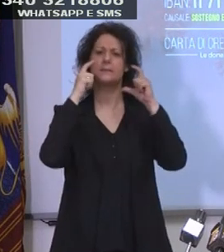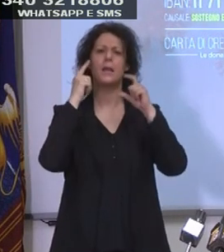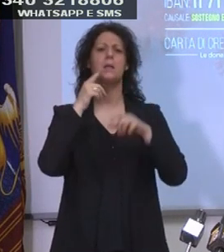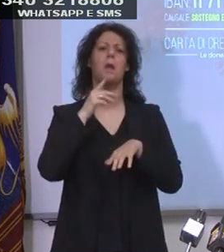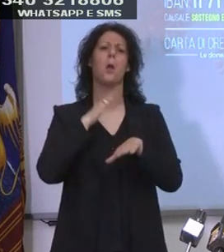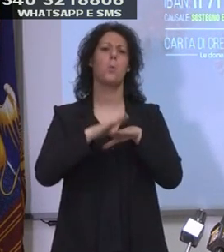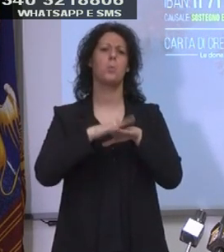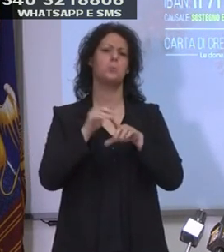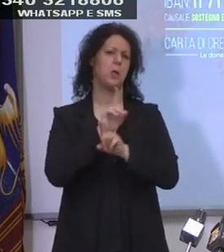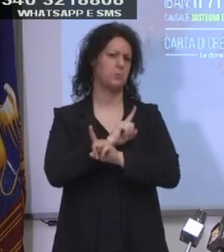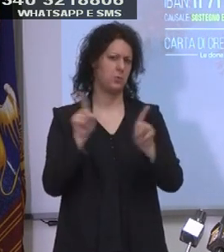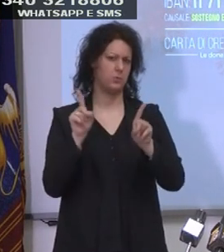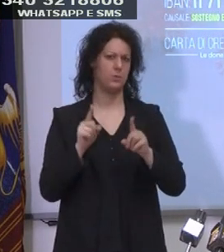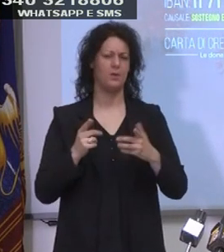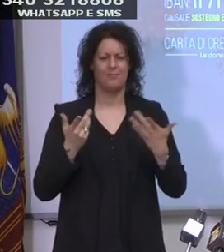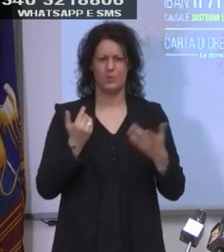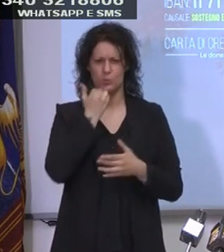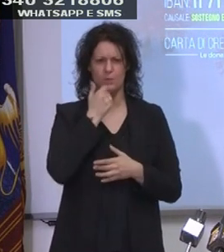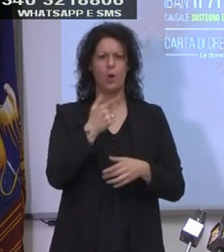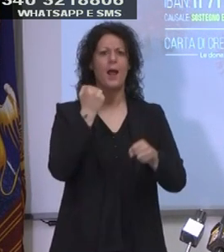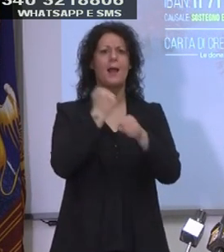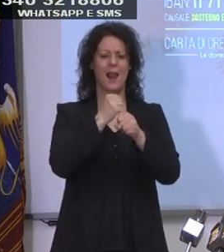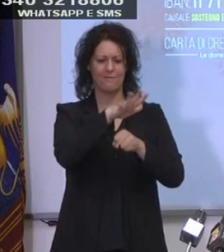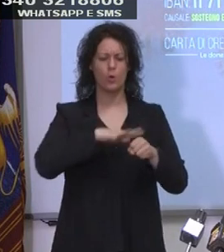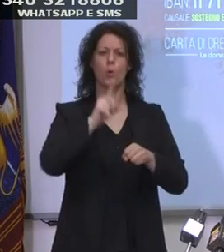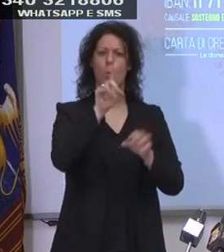sul posto di lavoro e la distanza di un metro in un ristorante?